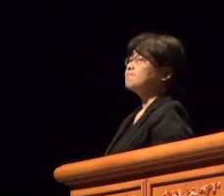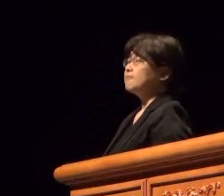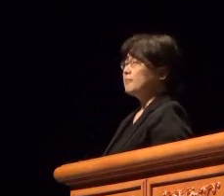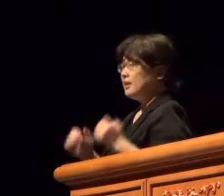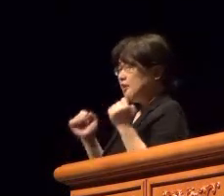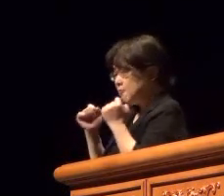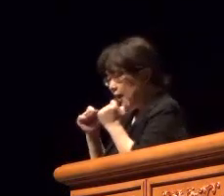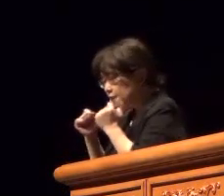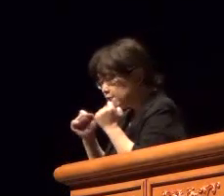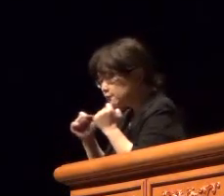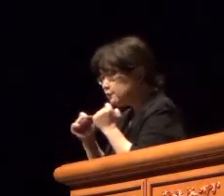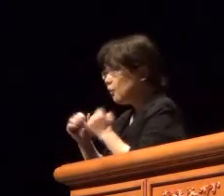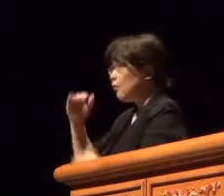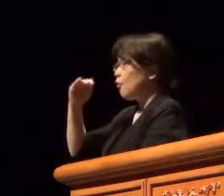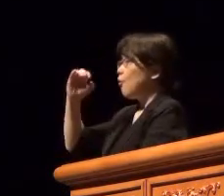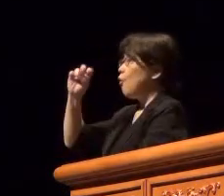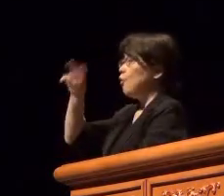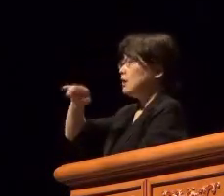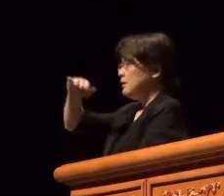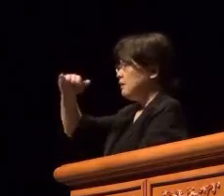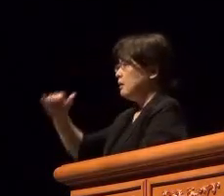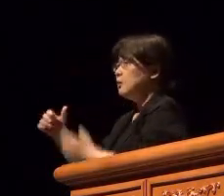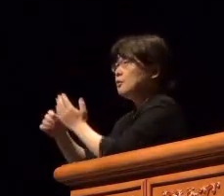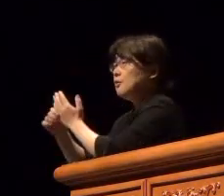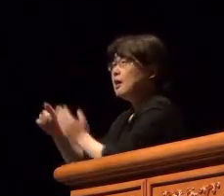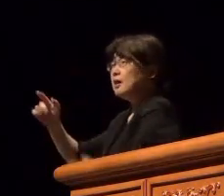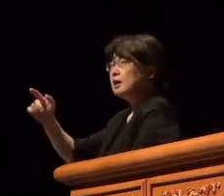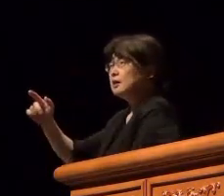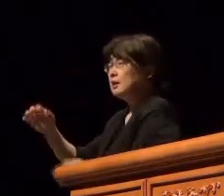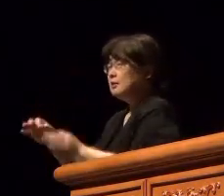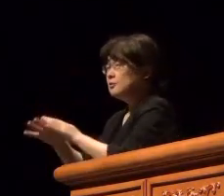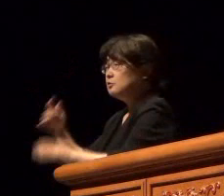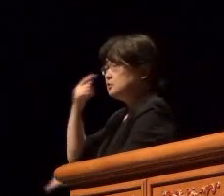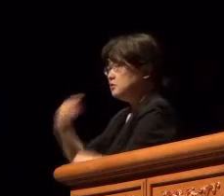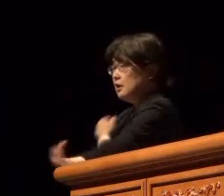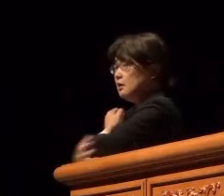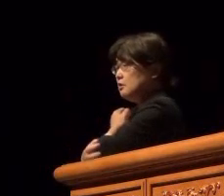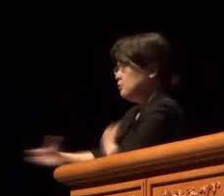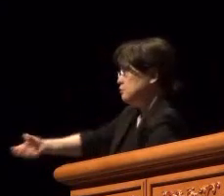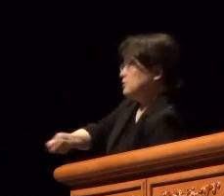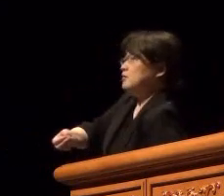郡山の駅で突然肘をつかまれて、